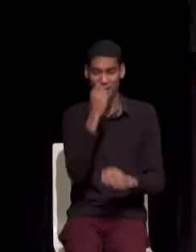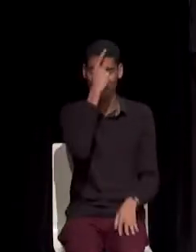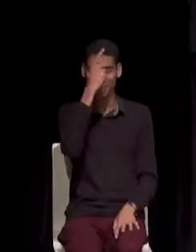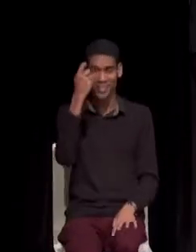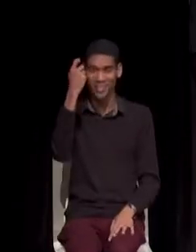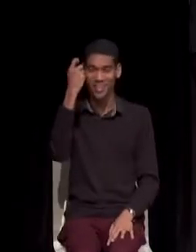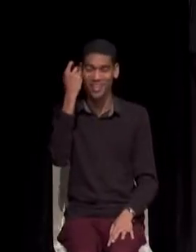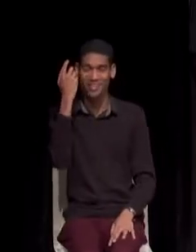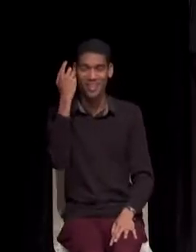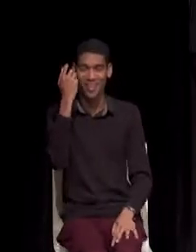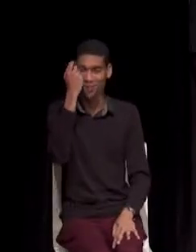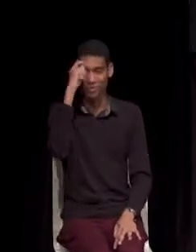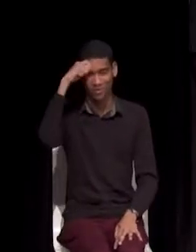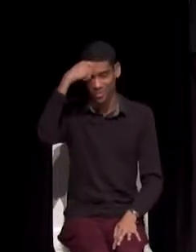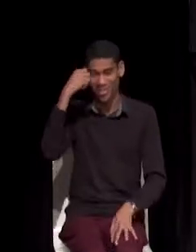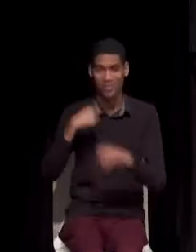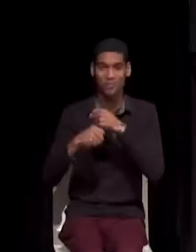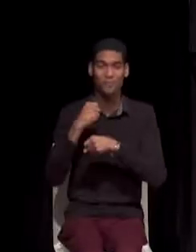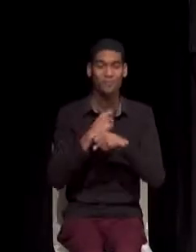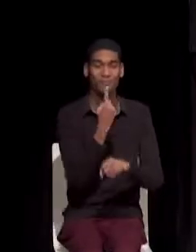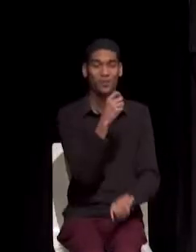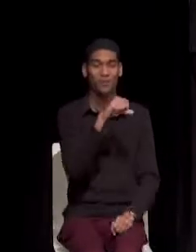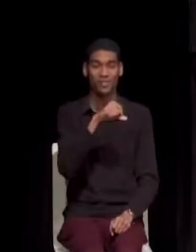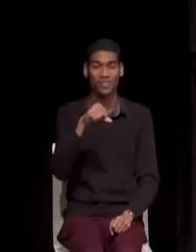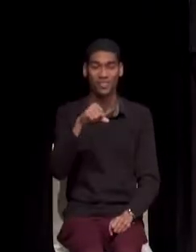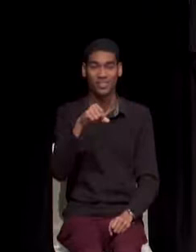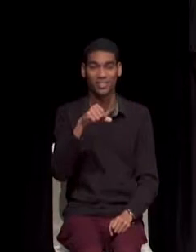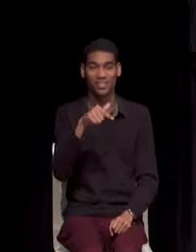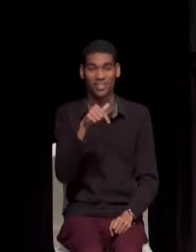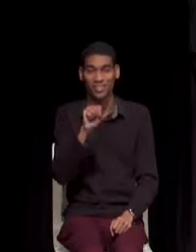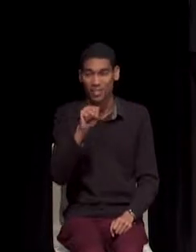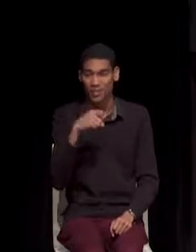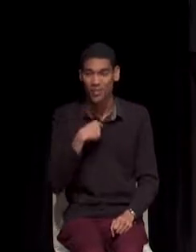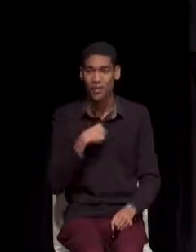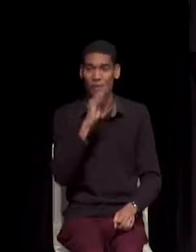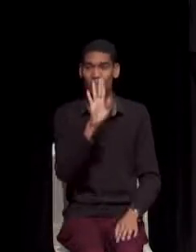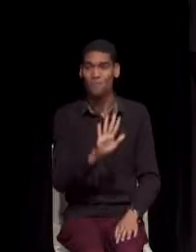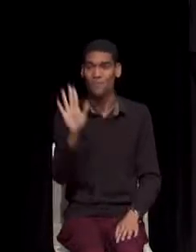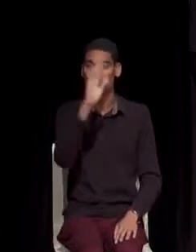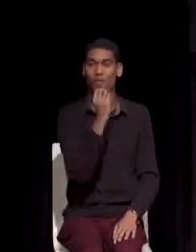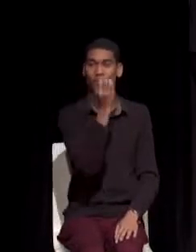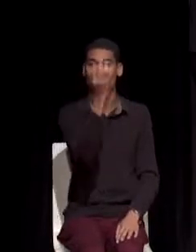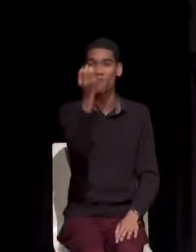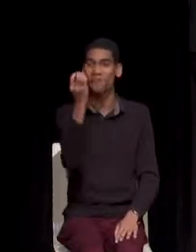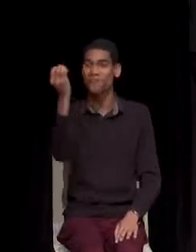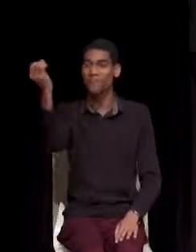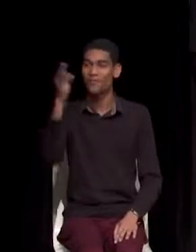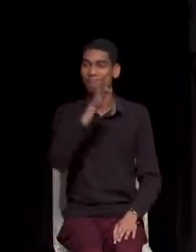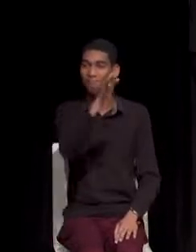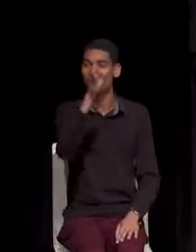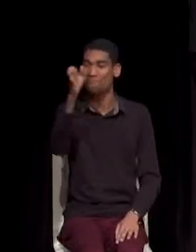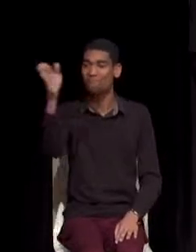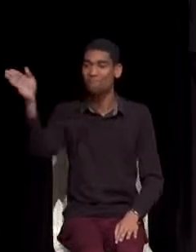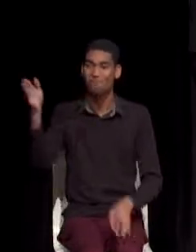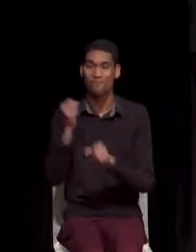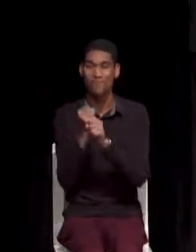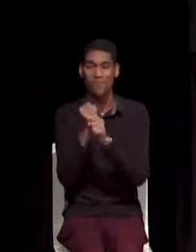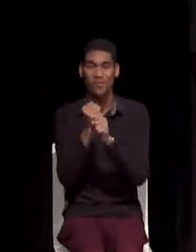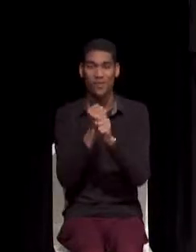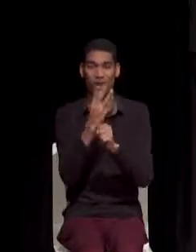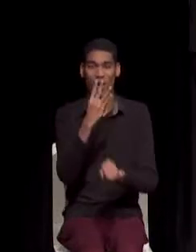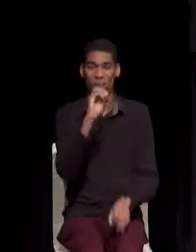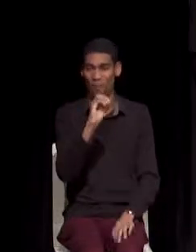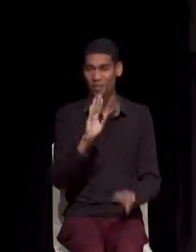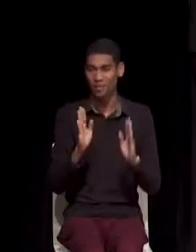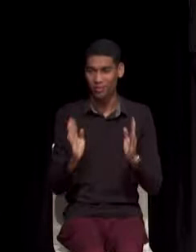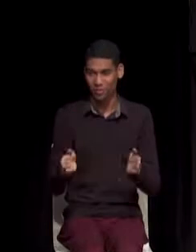negros desde 1968 em Belo Horizonte, e eu viajei o Brasil inteiro e tenho por volta de 40 anos de fotografar os negros